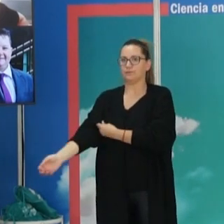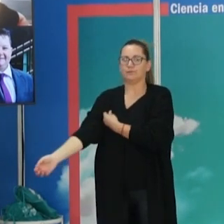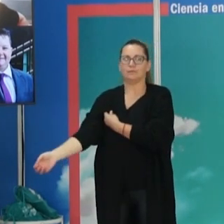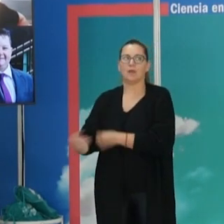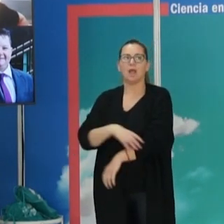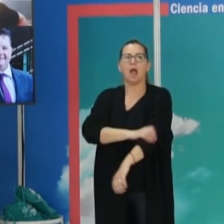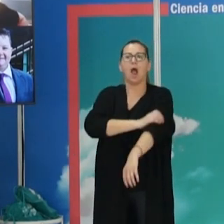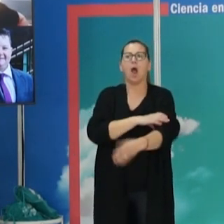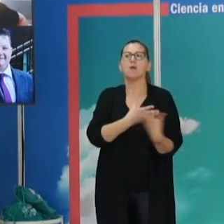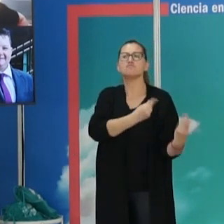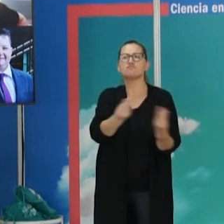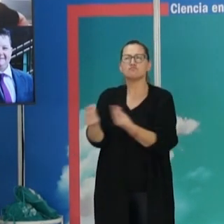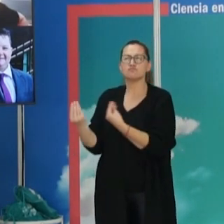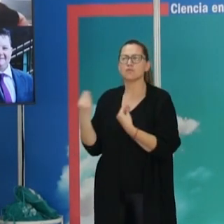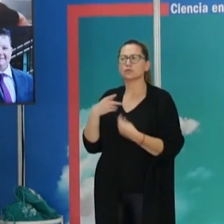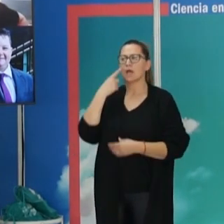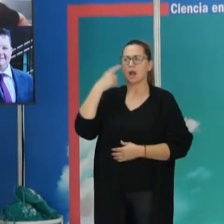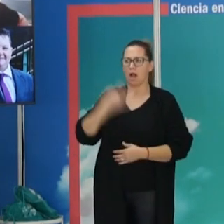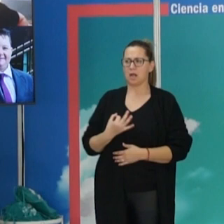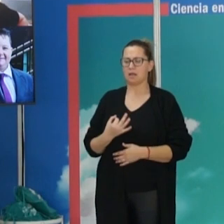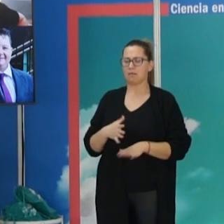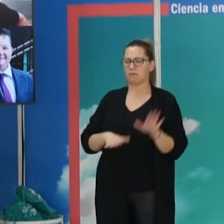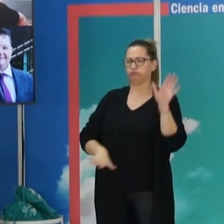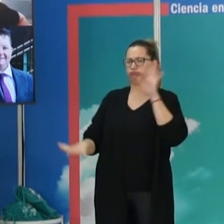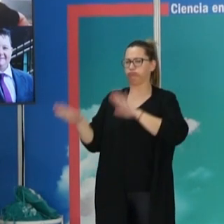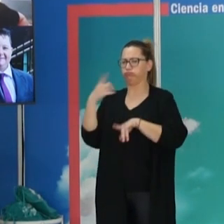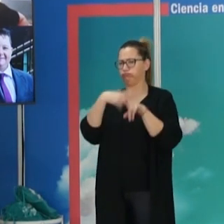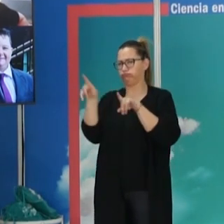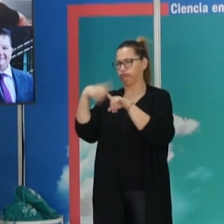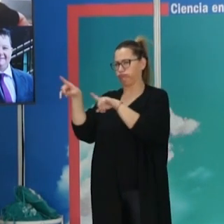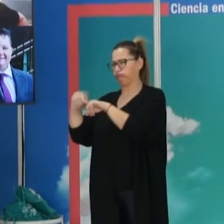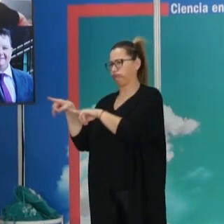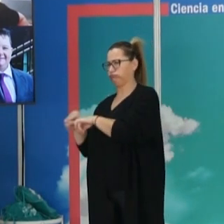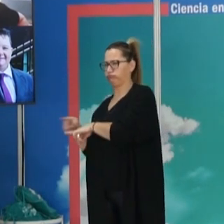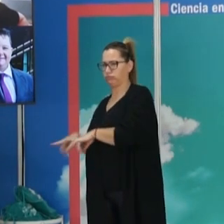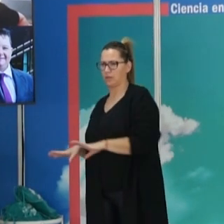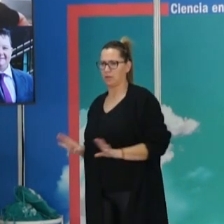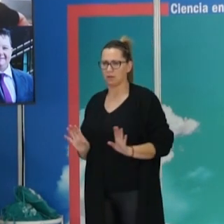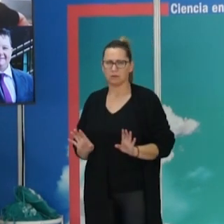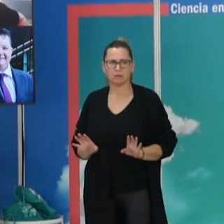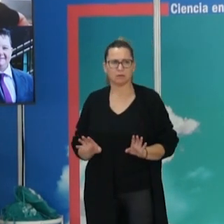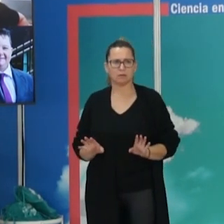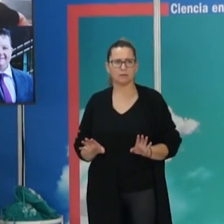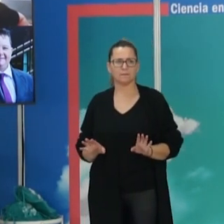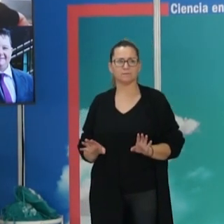muchas realidades que son complejas y que generan una cierta